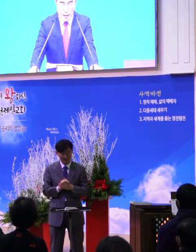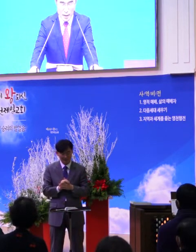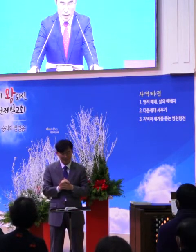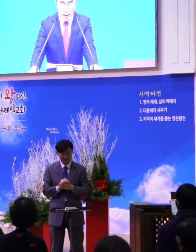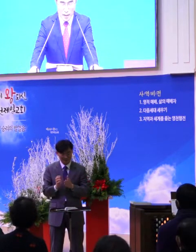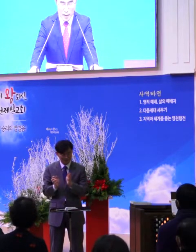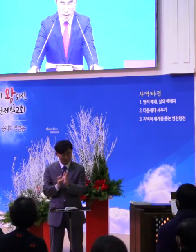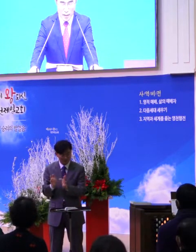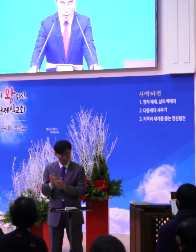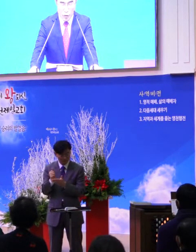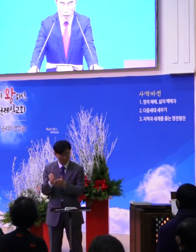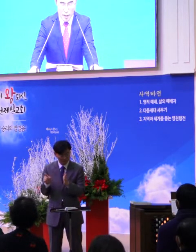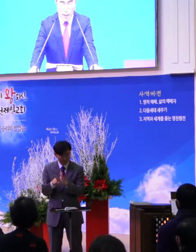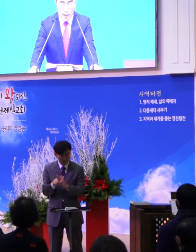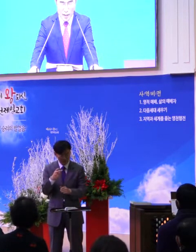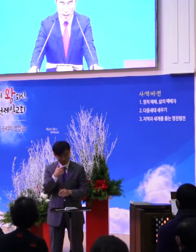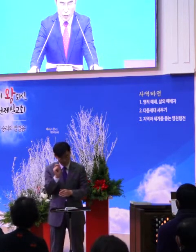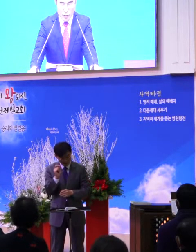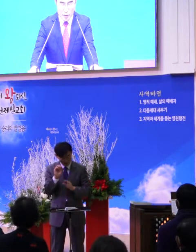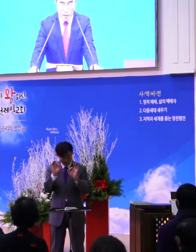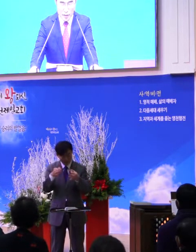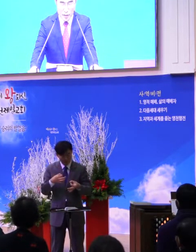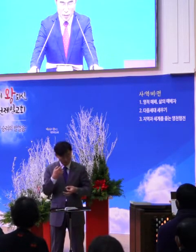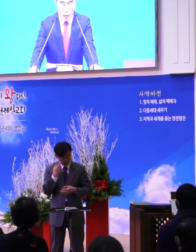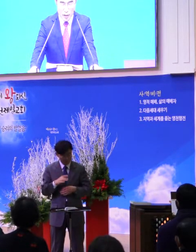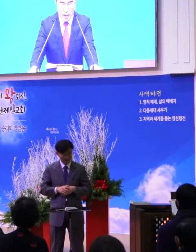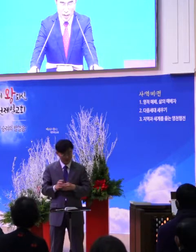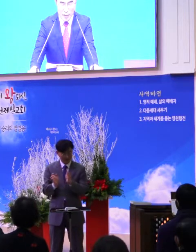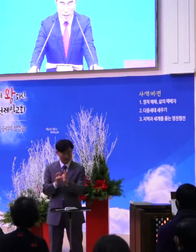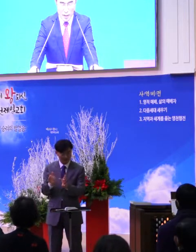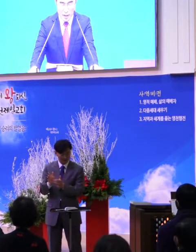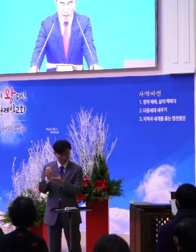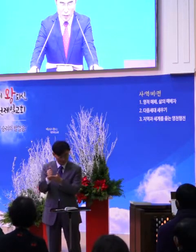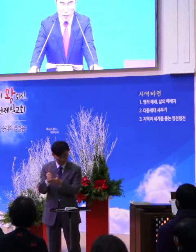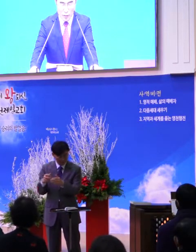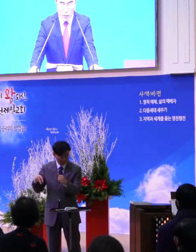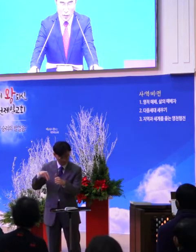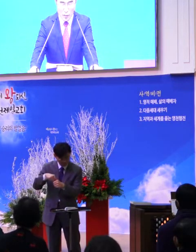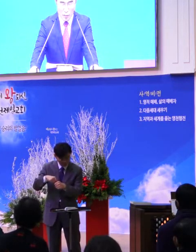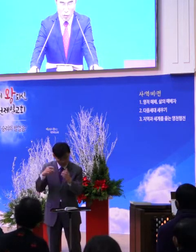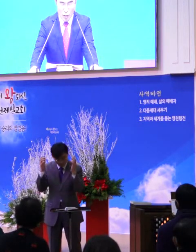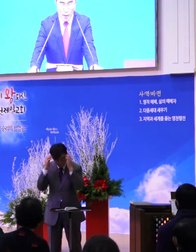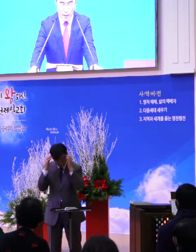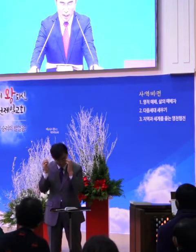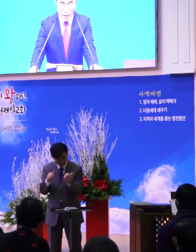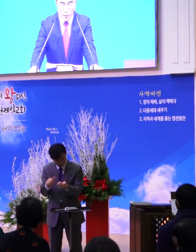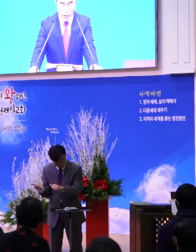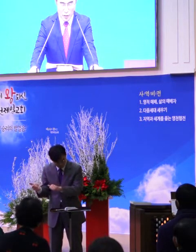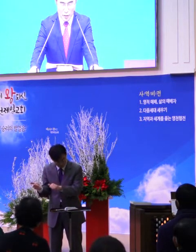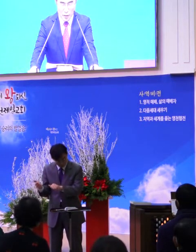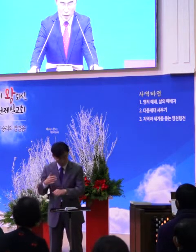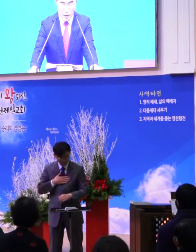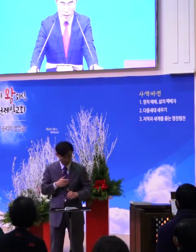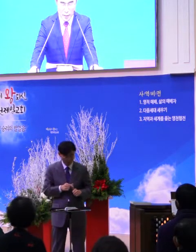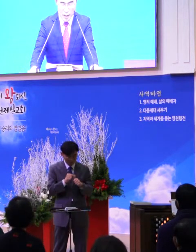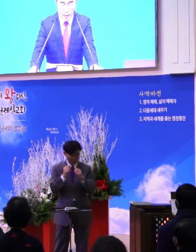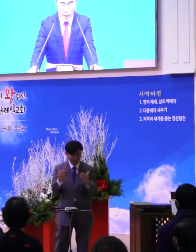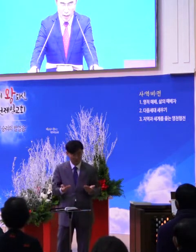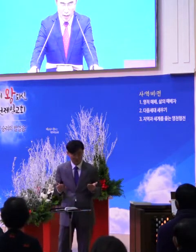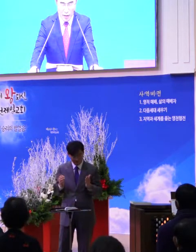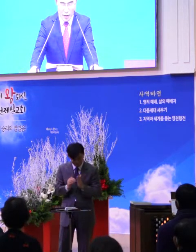살아왔었는지, 주님은 생명까지 내어주시면서 우리를 대신해서 채찍에 맞고 물과 피를 다 쏟으시고